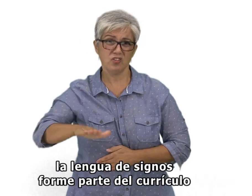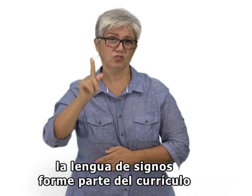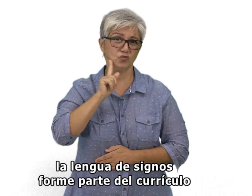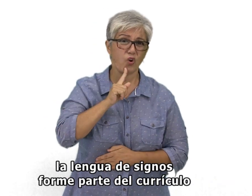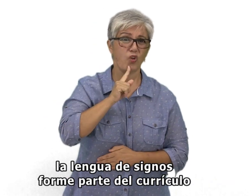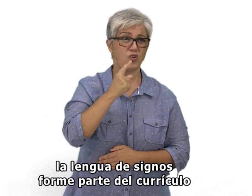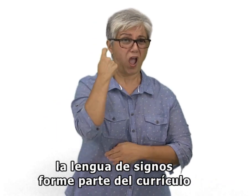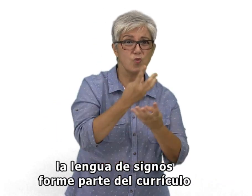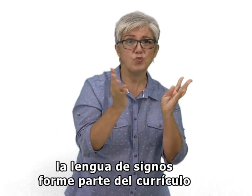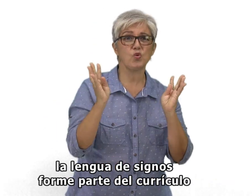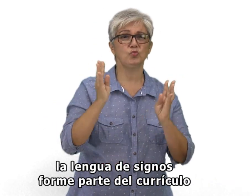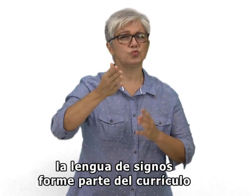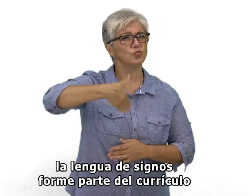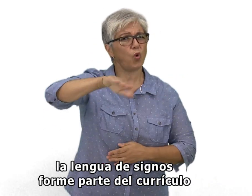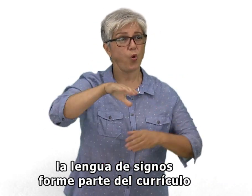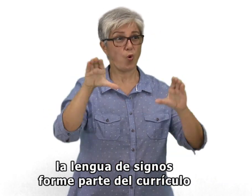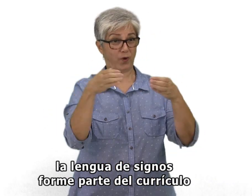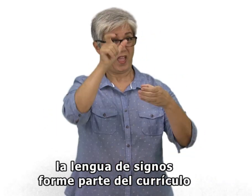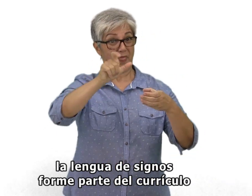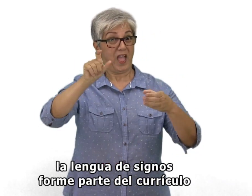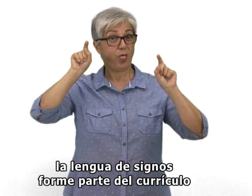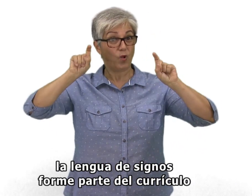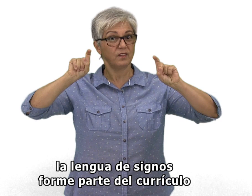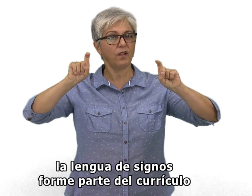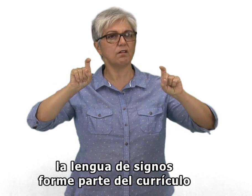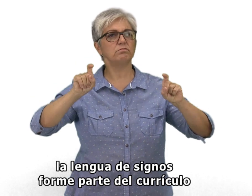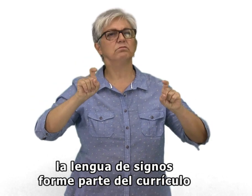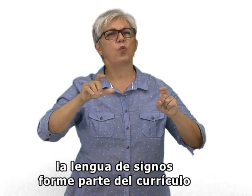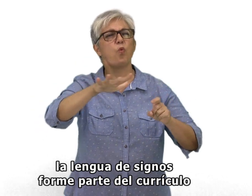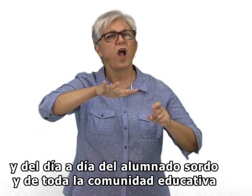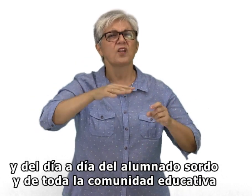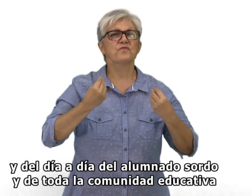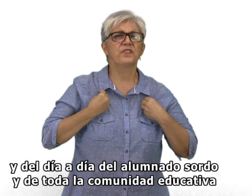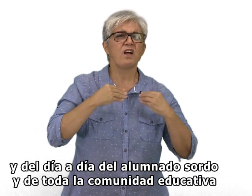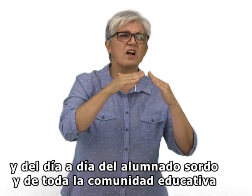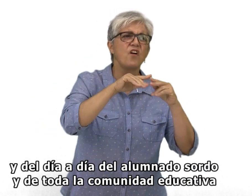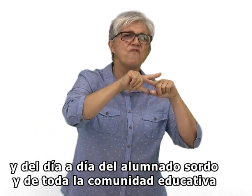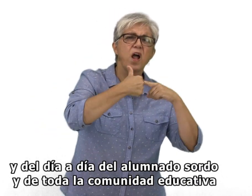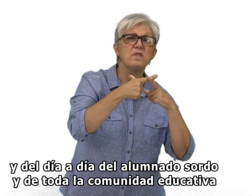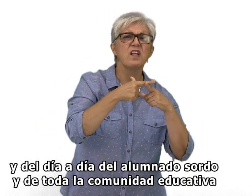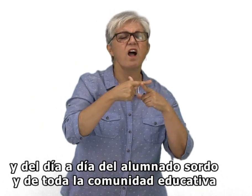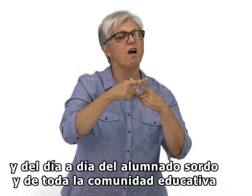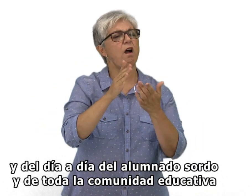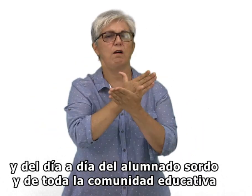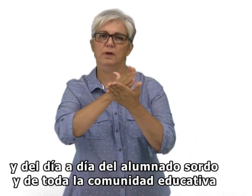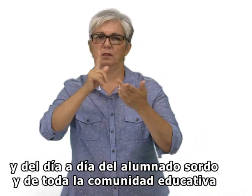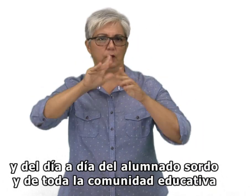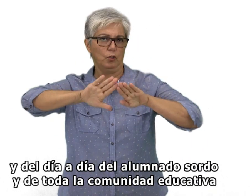educación donde la lengua de signos forme parte del currículo y del día a día del alumnado sordo y de toda la